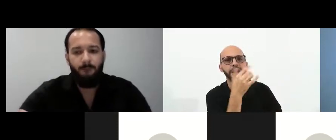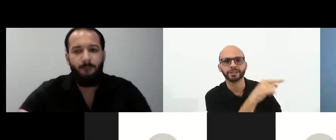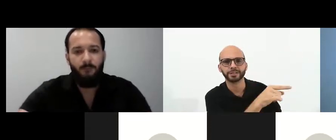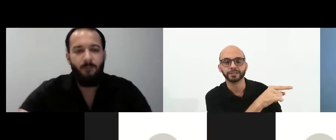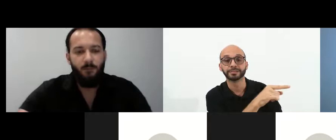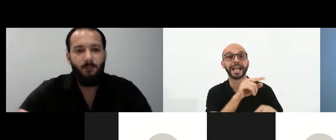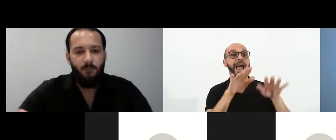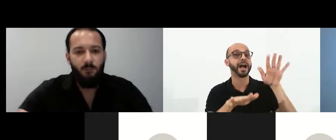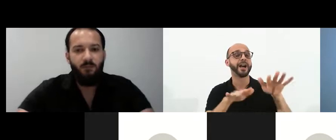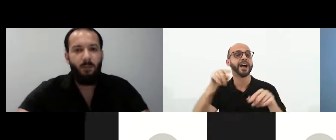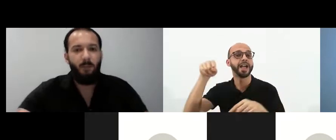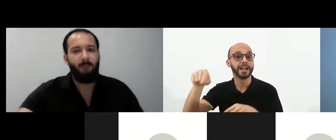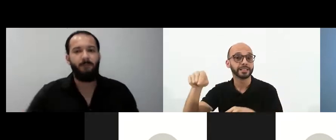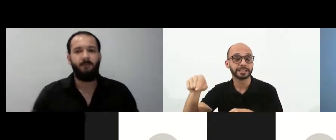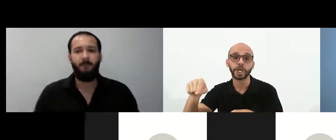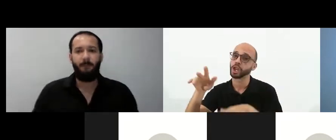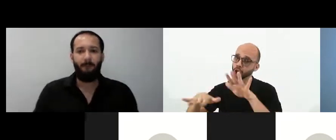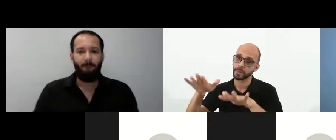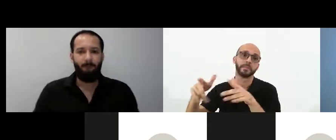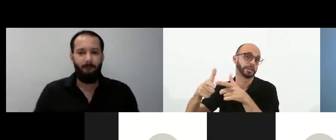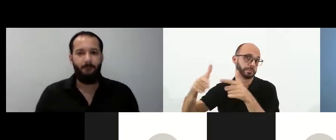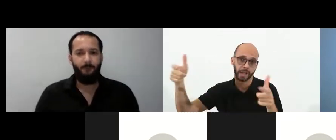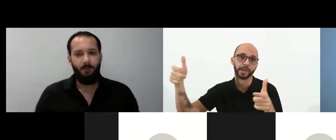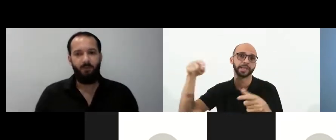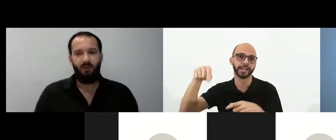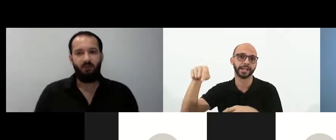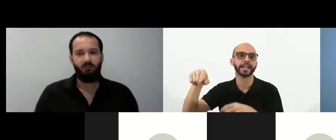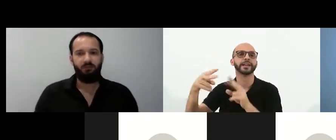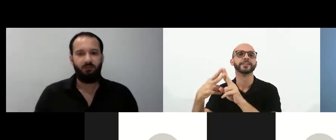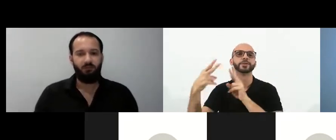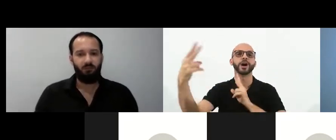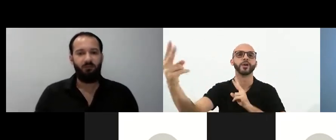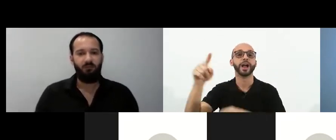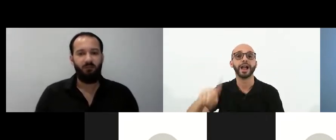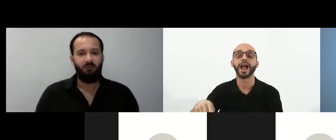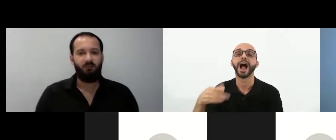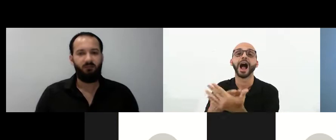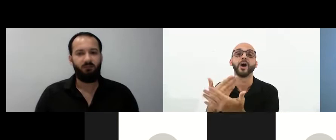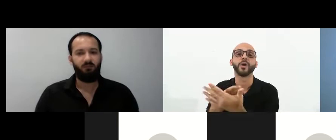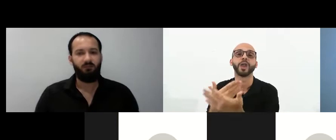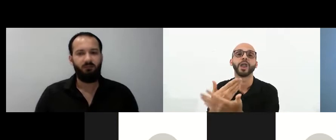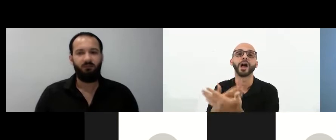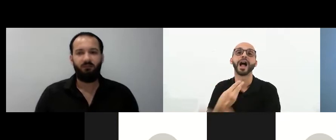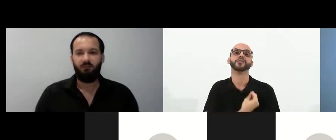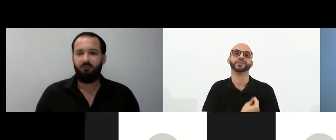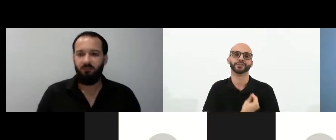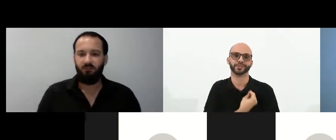da universidade, consegue assistir o vídeo. Mas, por exemplo, aqui, o que está ocorrendo na modalidade remota, a